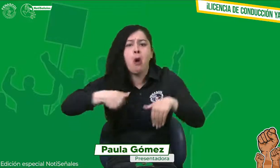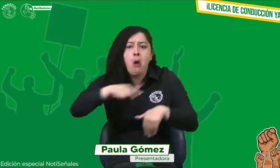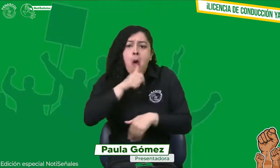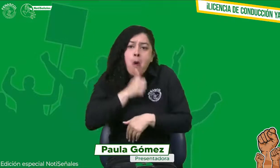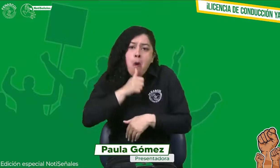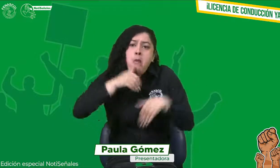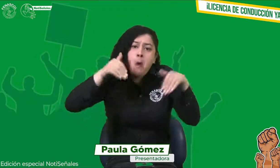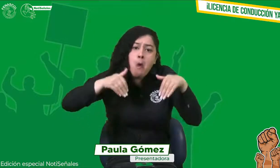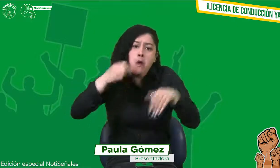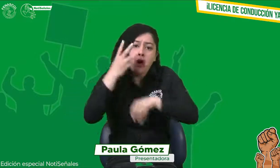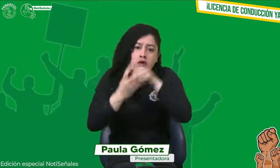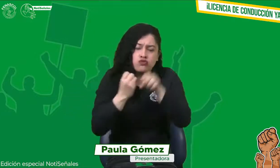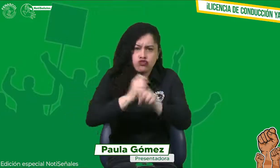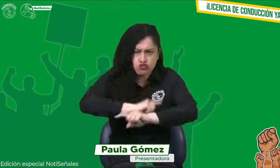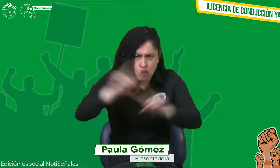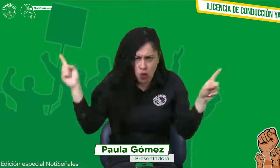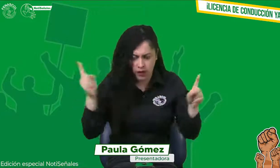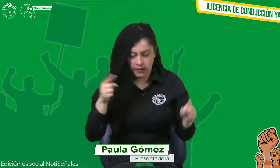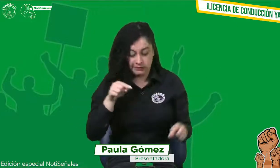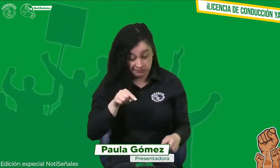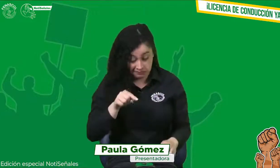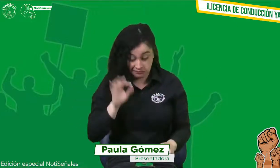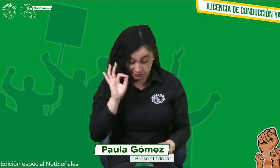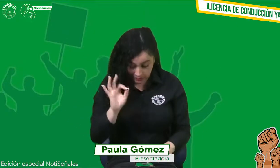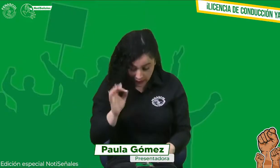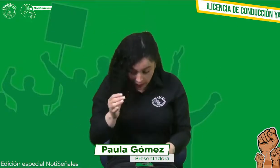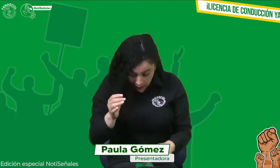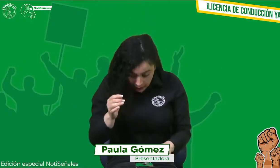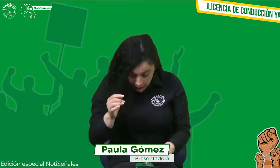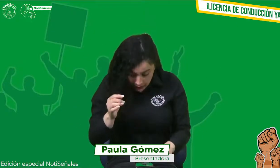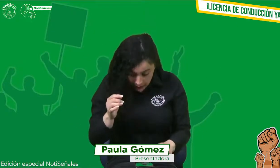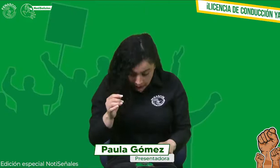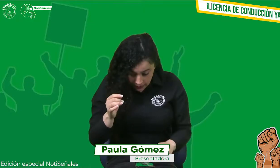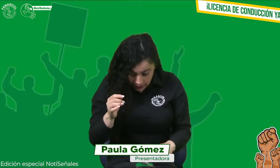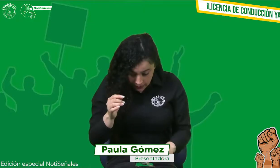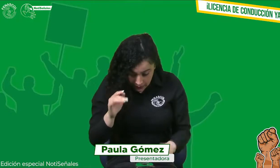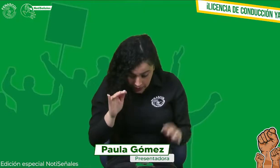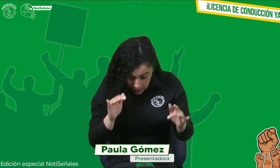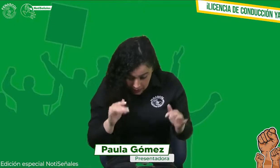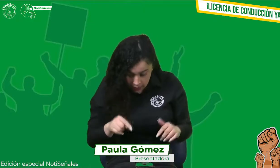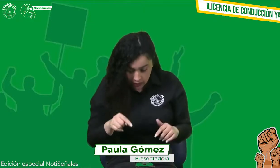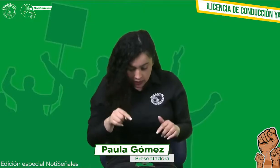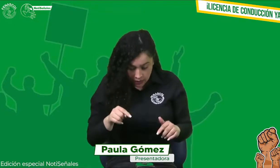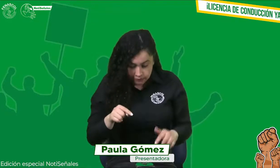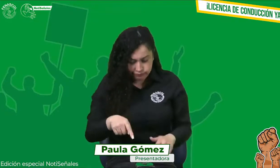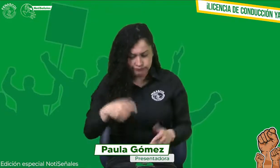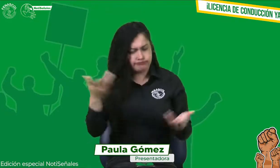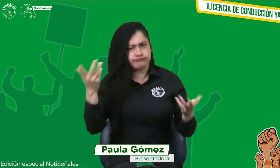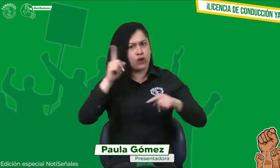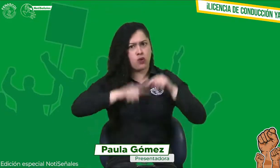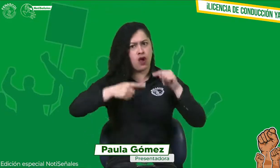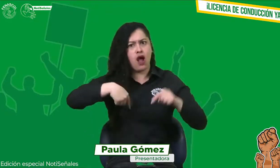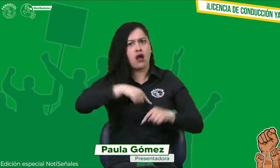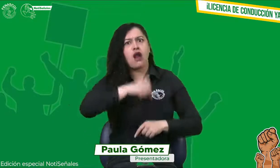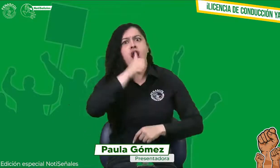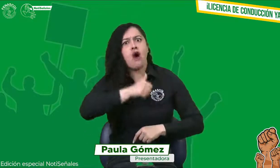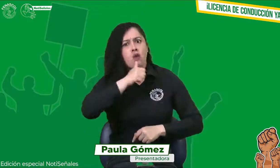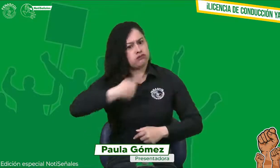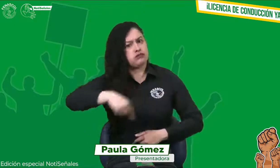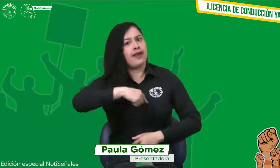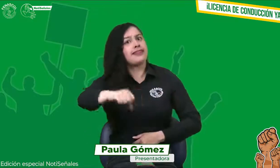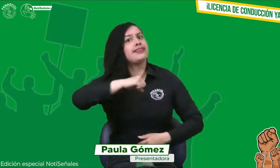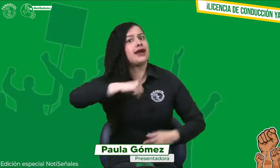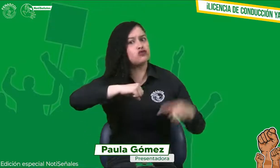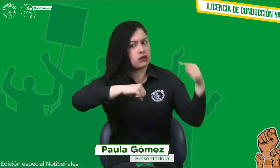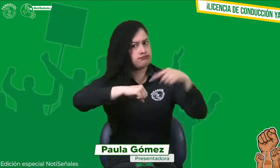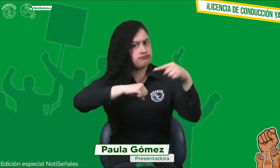comentarios que mencionan que vamos, que nosotros no nos podemos quedar quietos, como así, vamos. También vemos comentarios